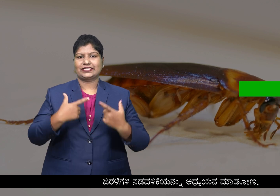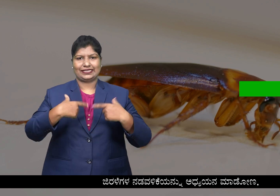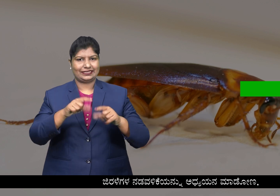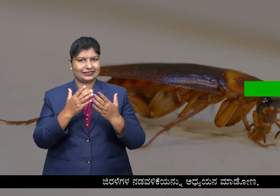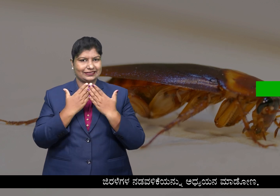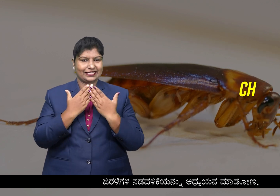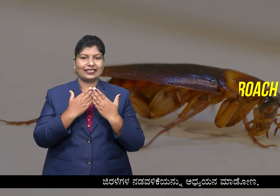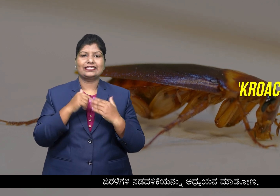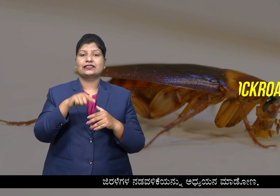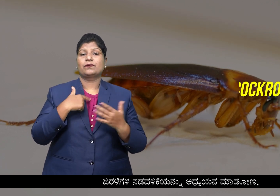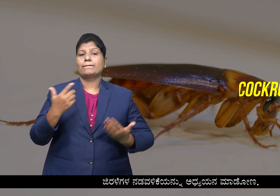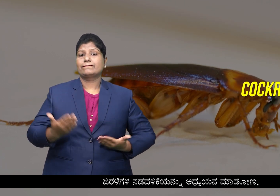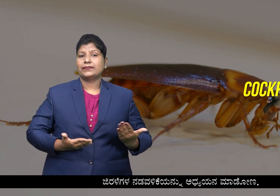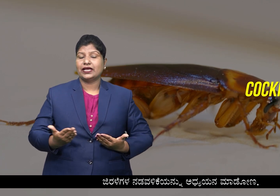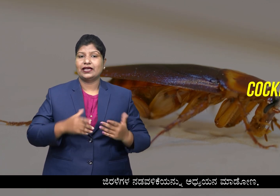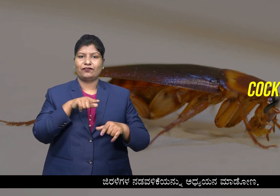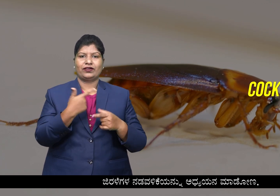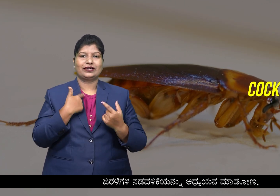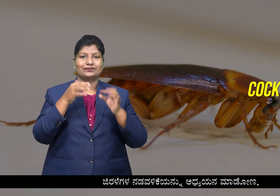ಜಿರಳೆಗಳ ನಡವಳಿಕೆಯನ್ನ ಅಧ್ಯಯನ ಮಾಡೋಣ.